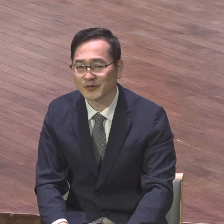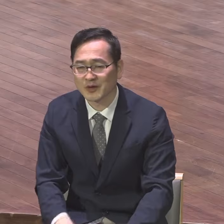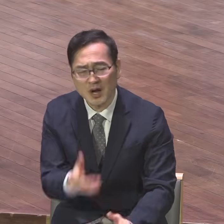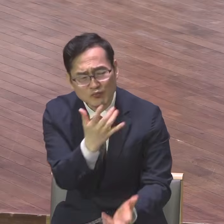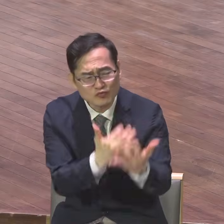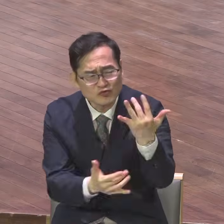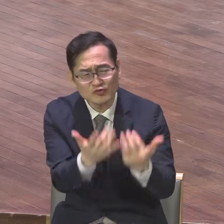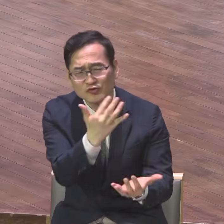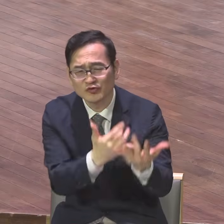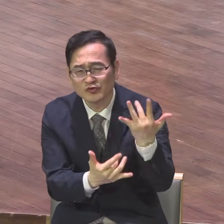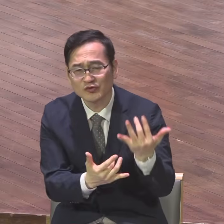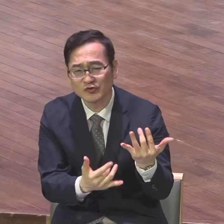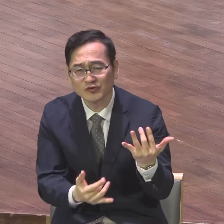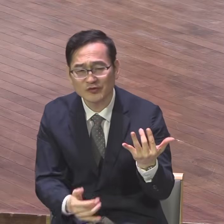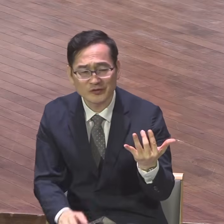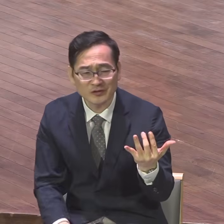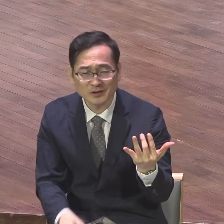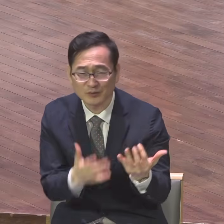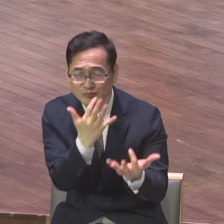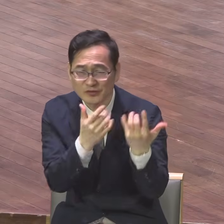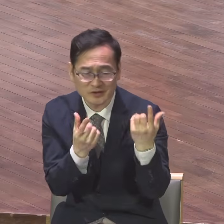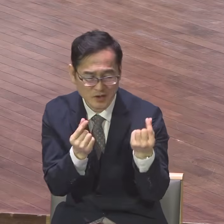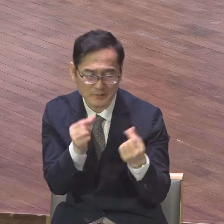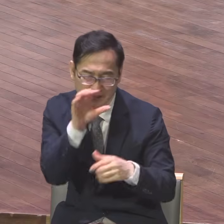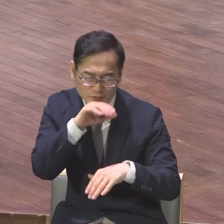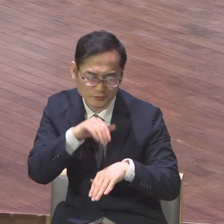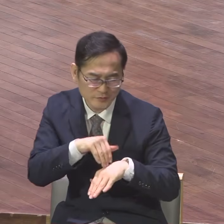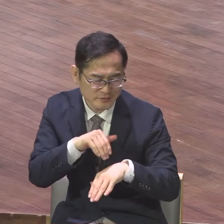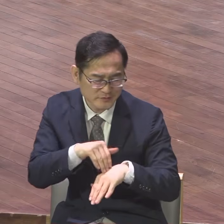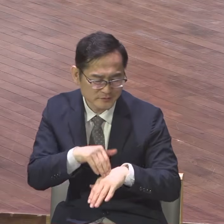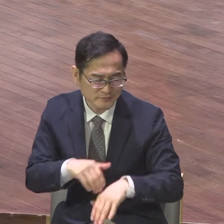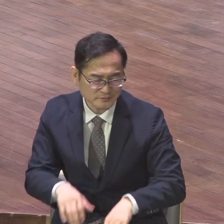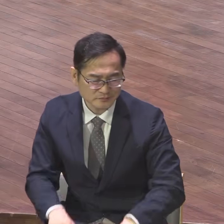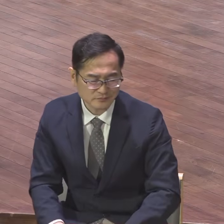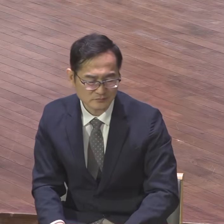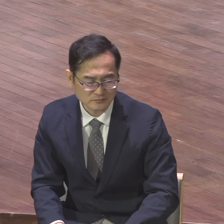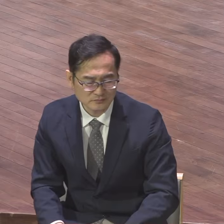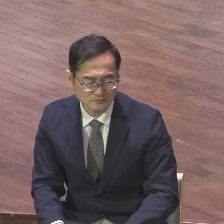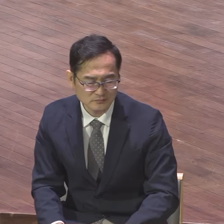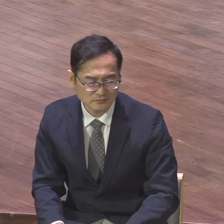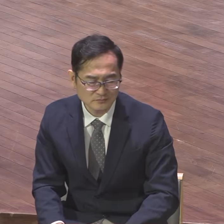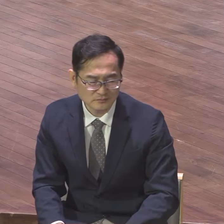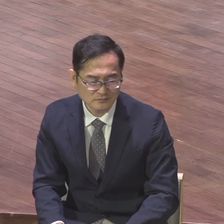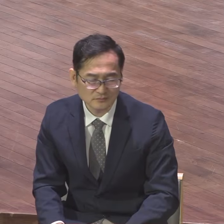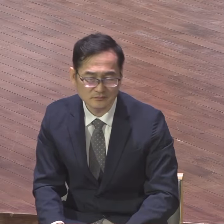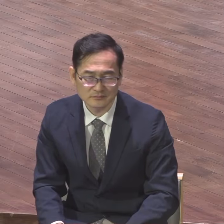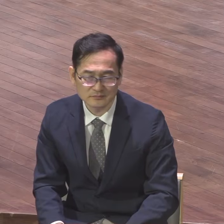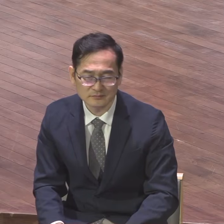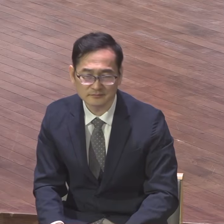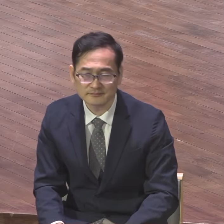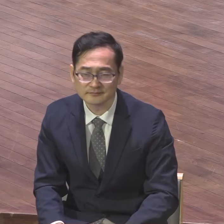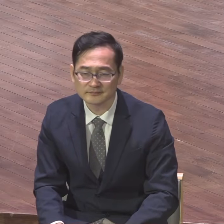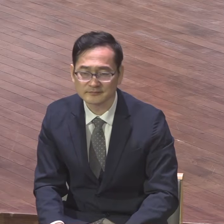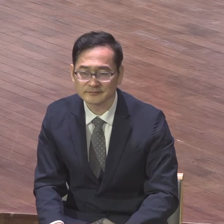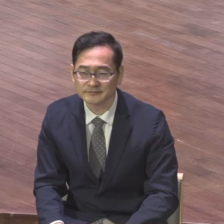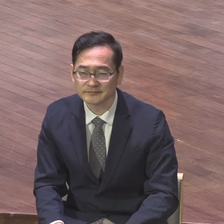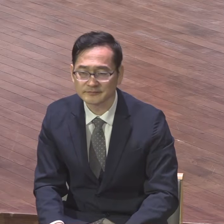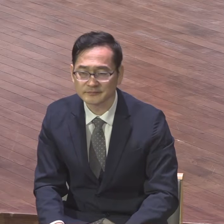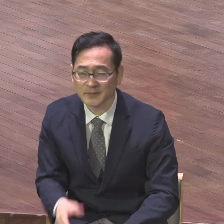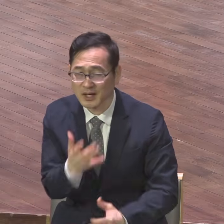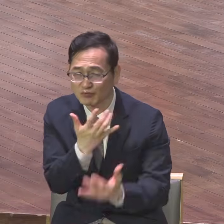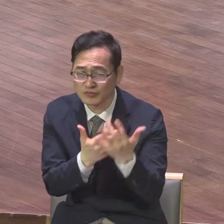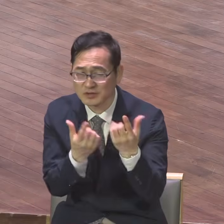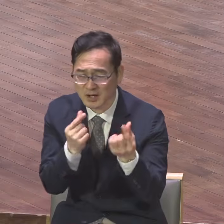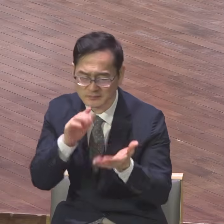불로 연단하는 시간표 있습니다. 불로 연단하는 시간표. 그런 분들이 이게 많이 있어요. 지금 연단 중에